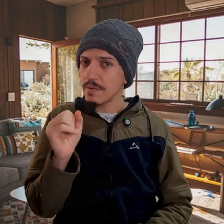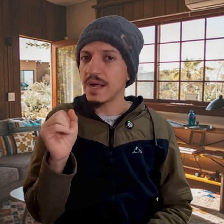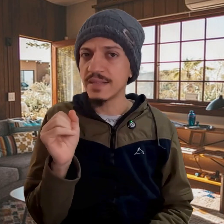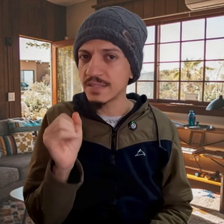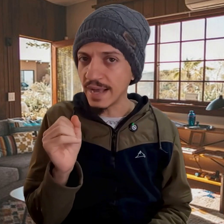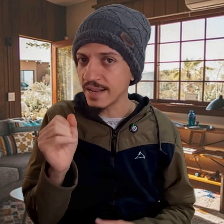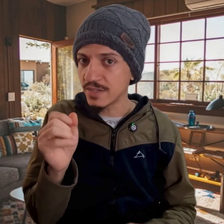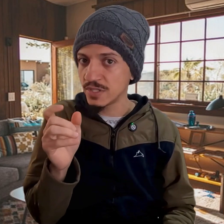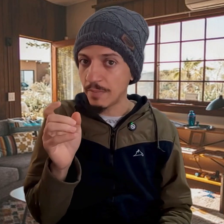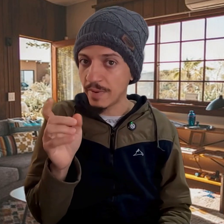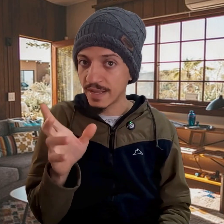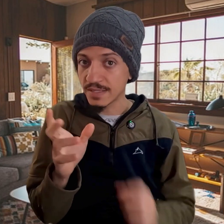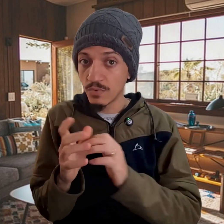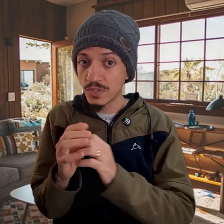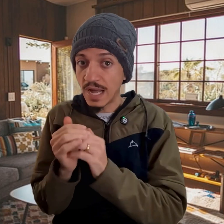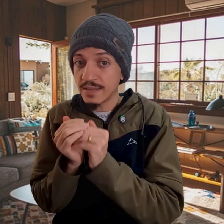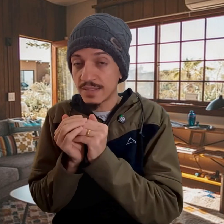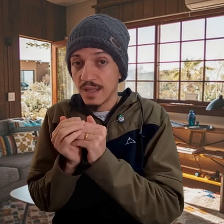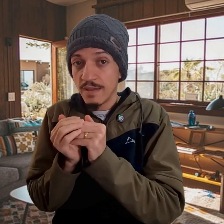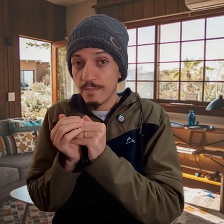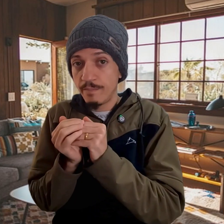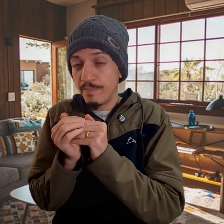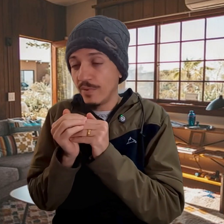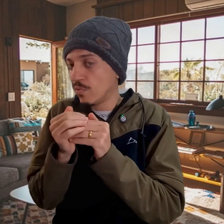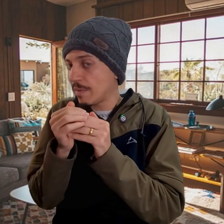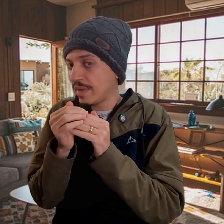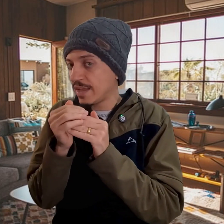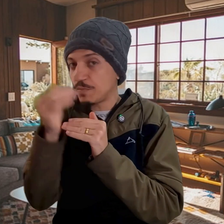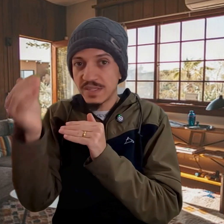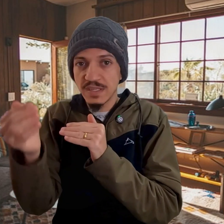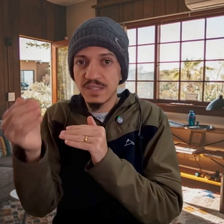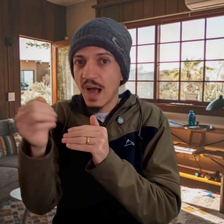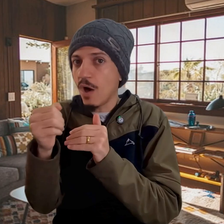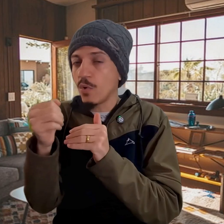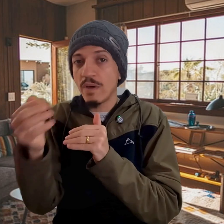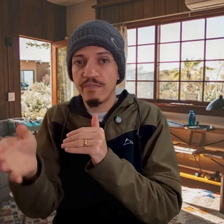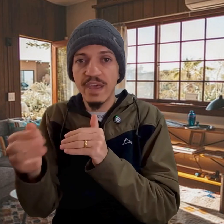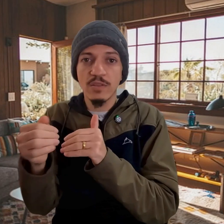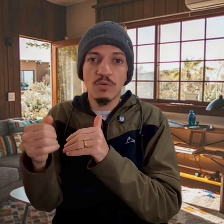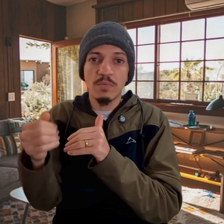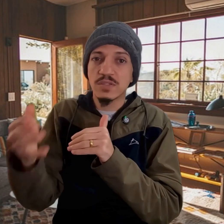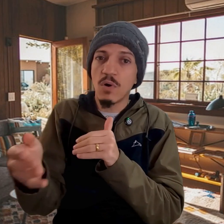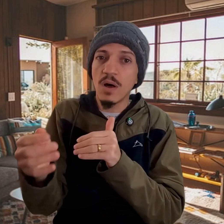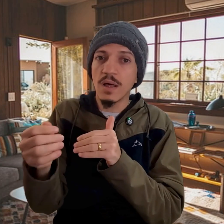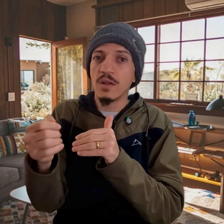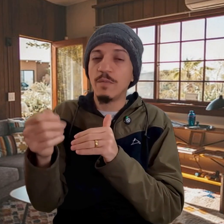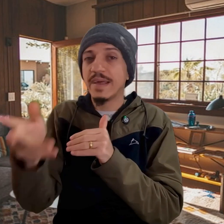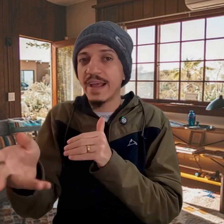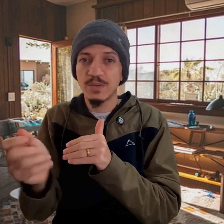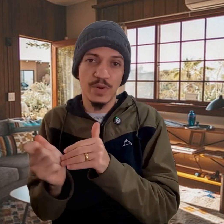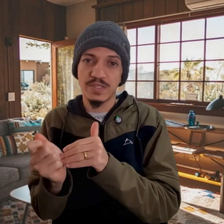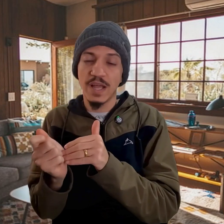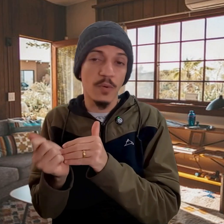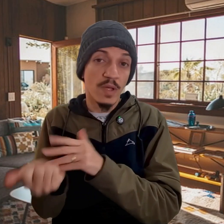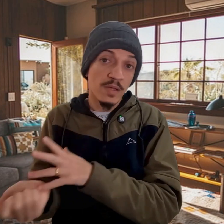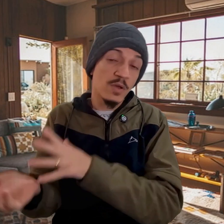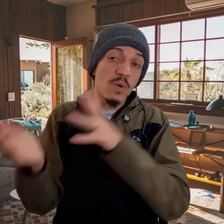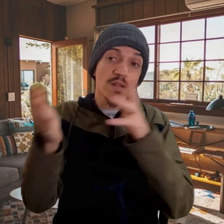determinadas técnicas de interpretação usadas num ambiente presencial, num evento, numa escola, numa igreja, por exemplo, que quando você